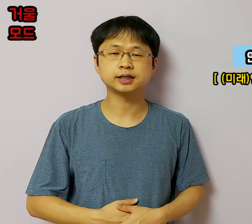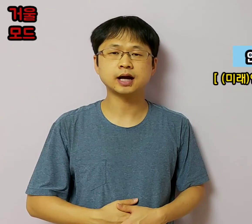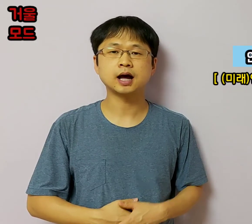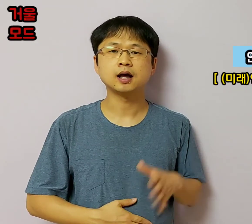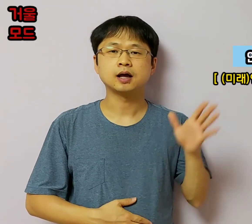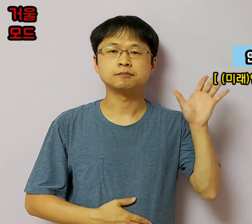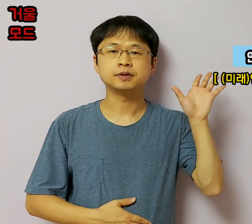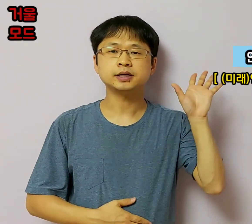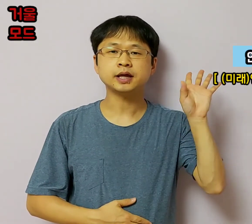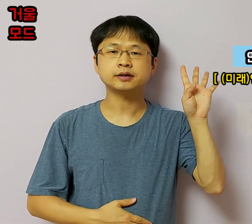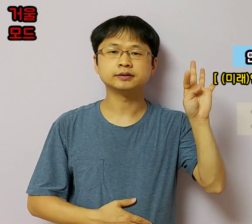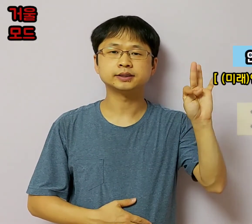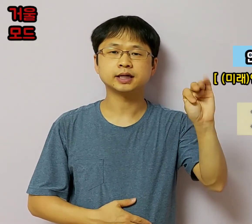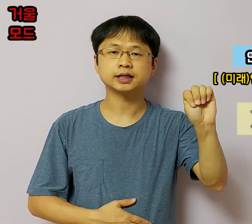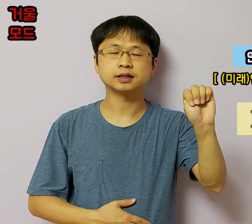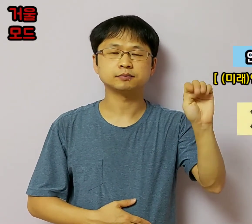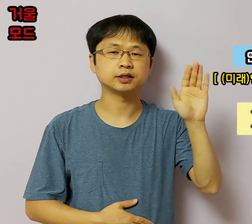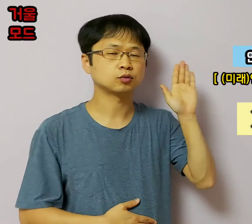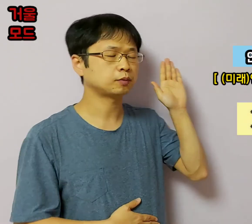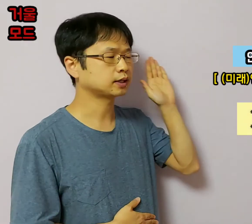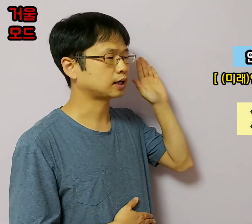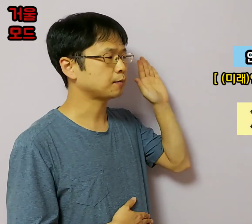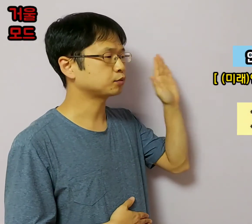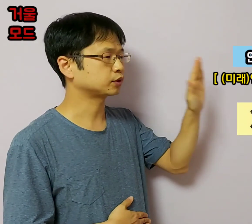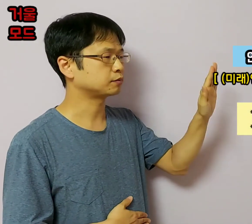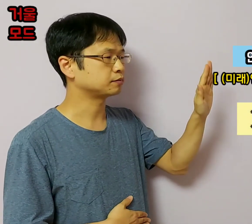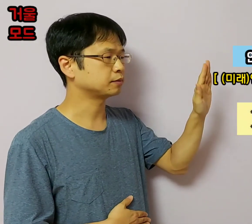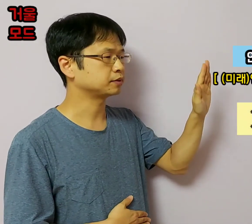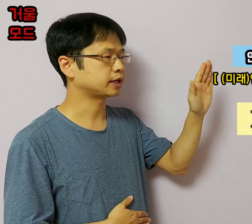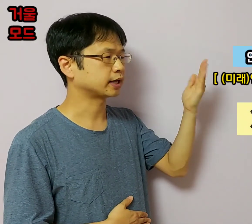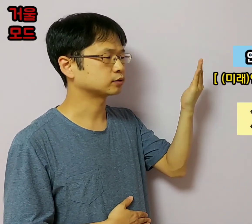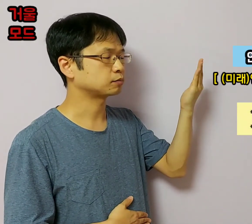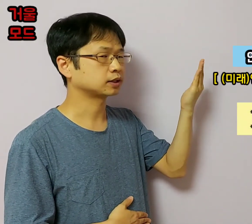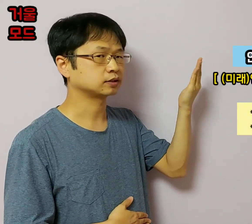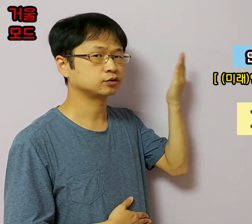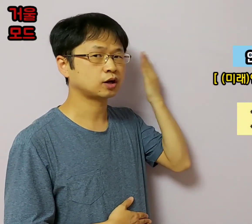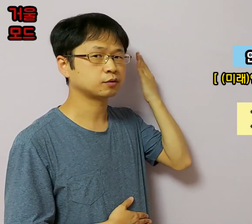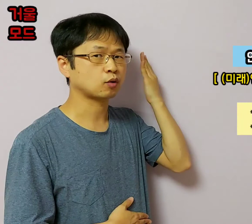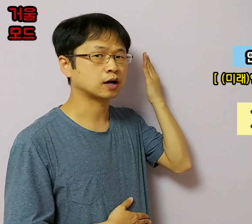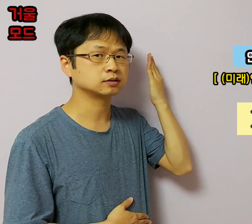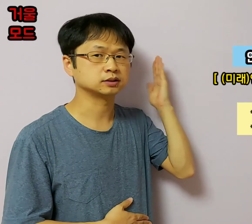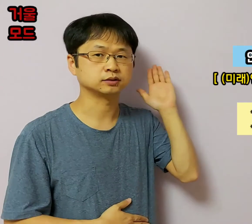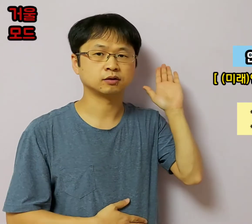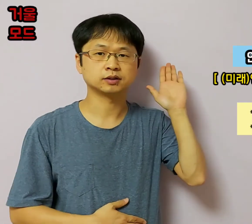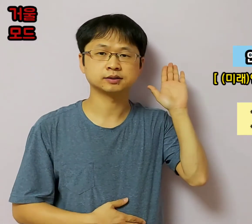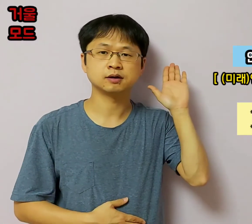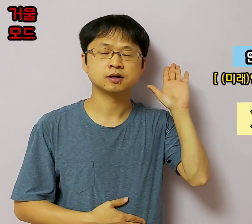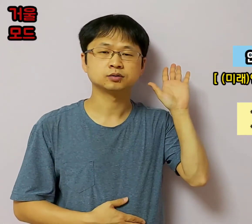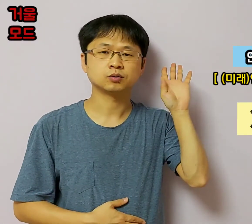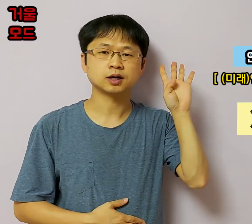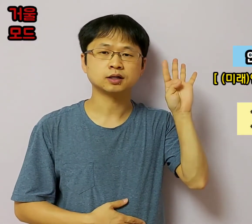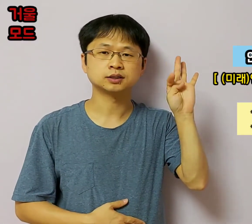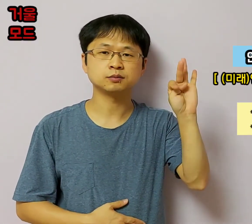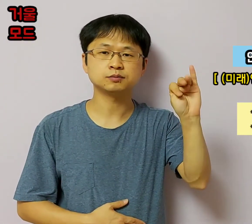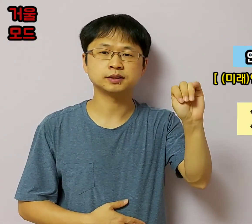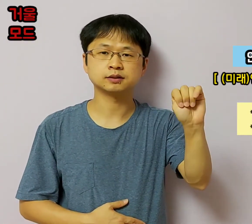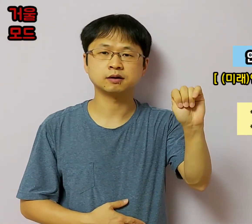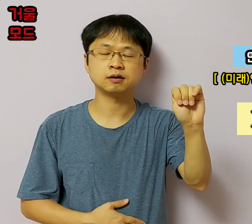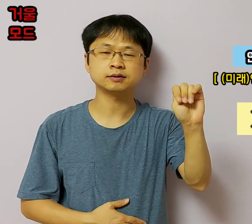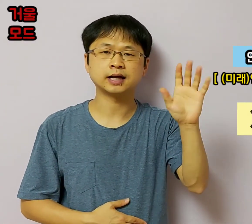언젠가 미래의 언젠가이기 때문에 손바닥을 앞으로 내밀면 미래, 손바닥을 뒤로 하면 과거거든요. 그래서 손가락을 접으면서